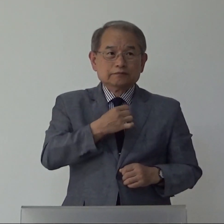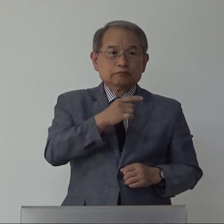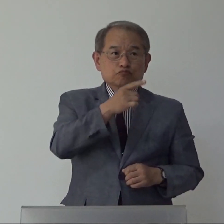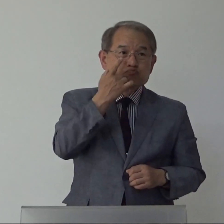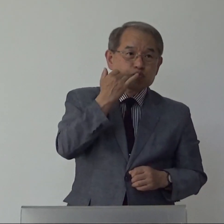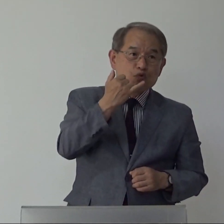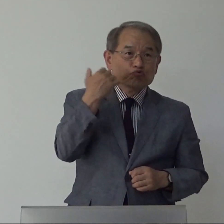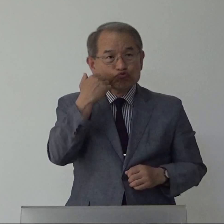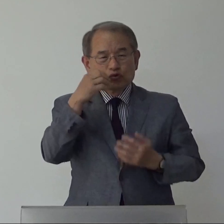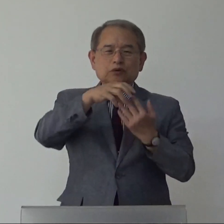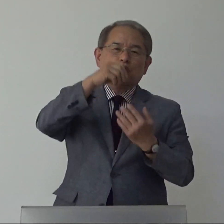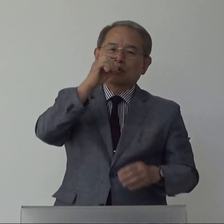우리는